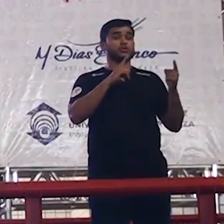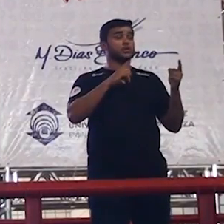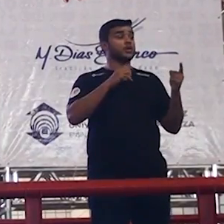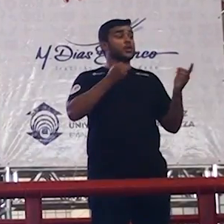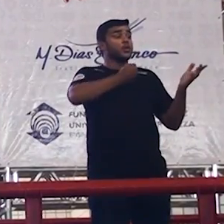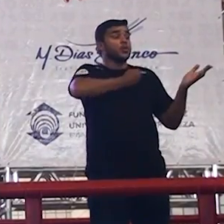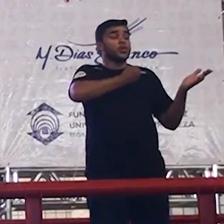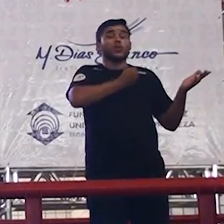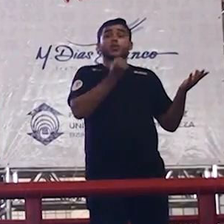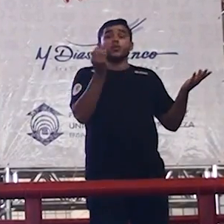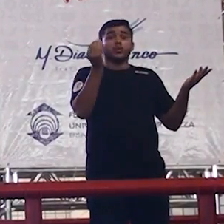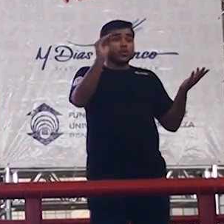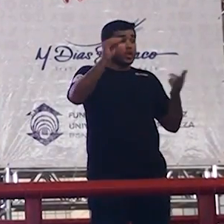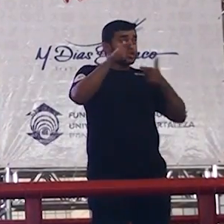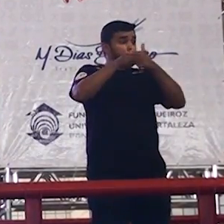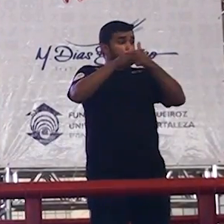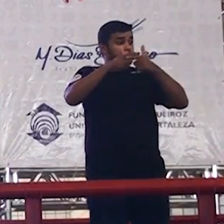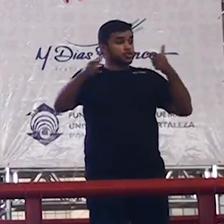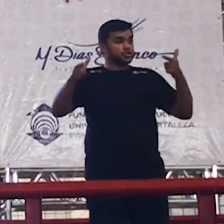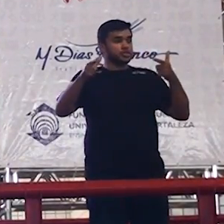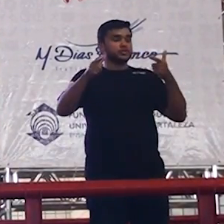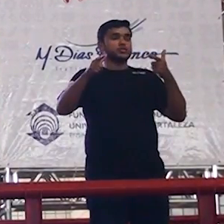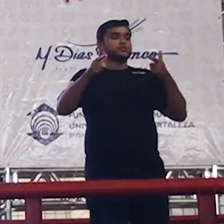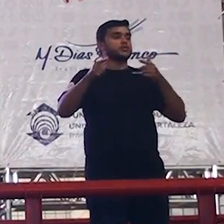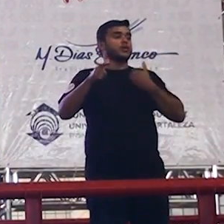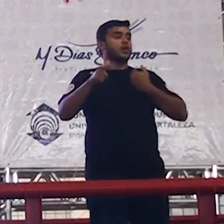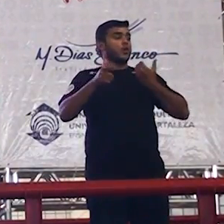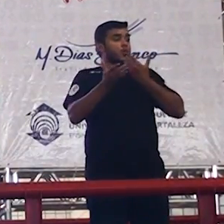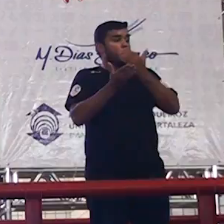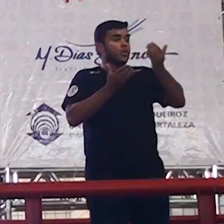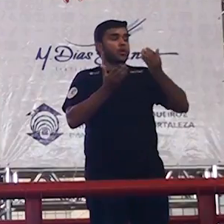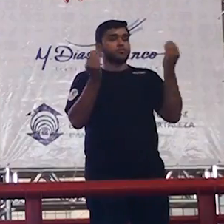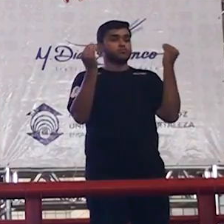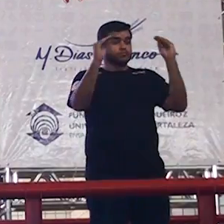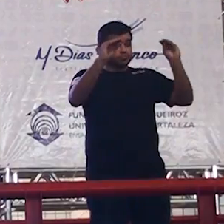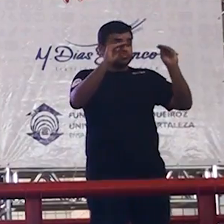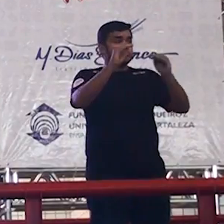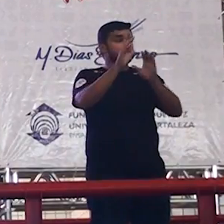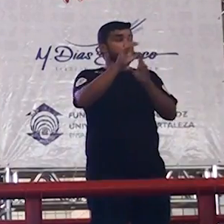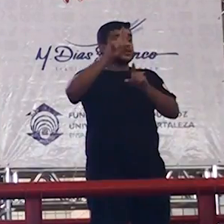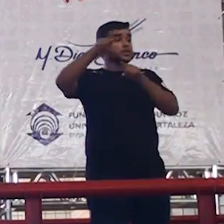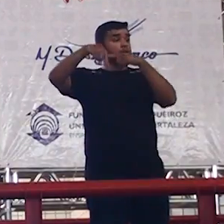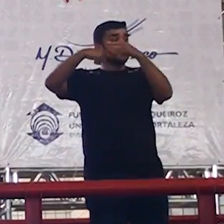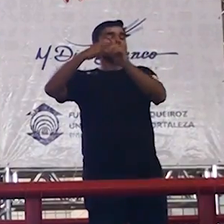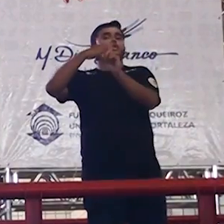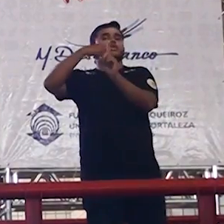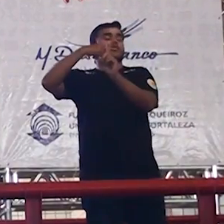final, divide pelo inicial e multiplica por 100.